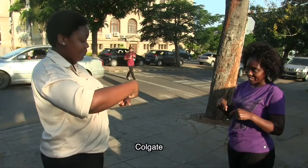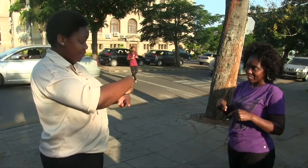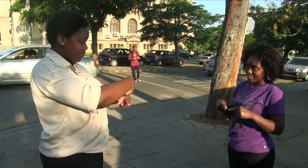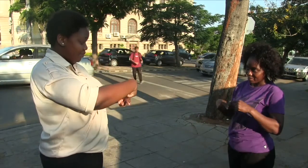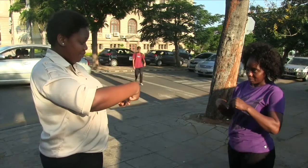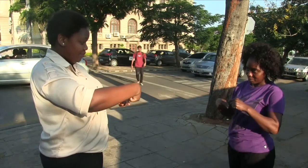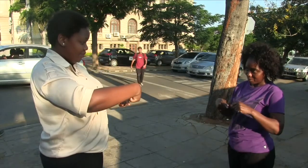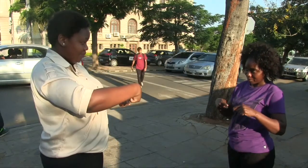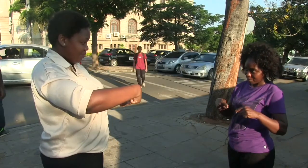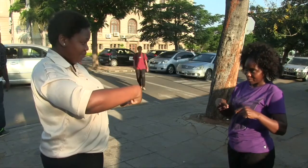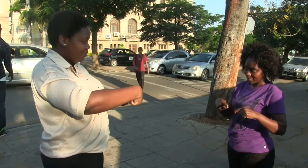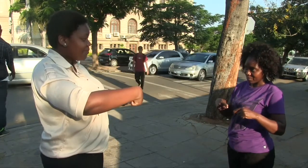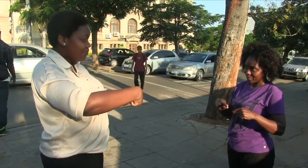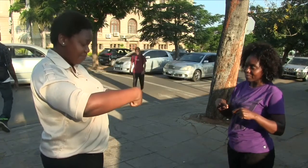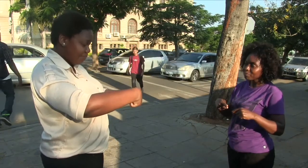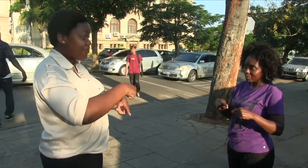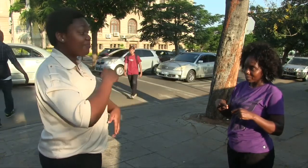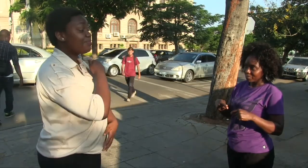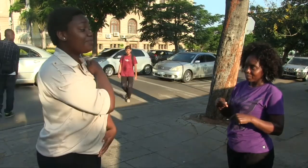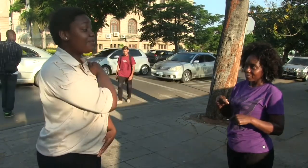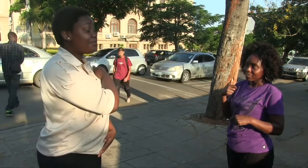Colgate.